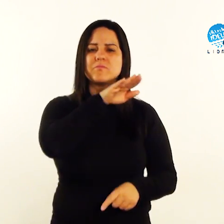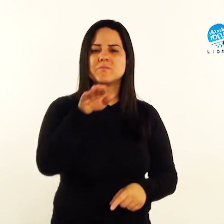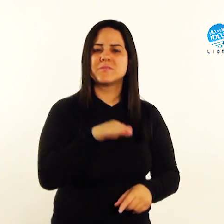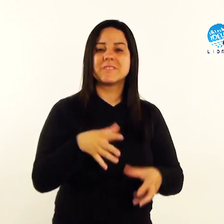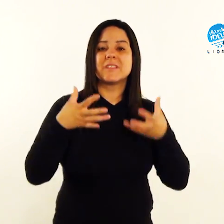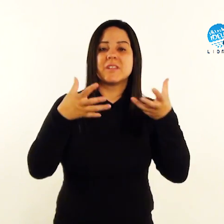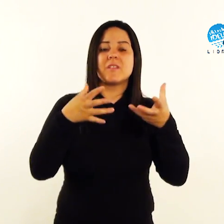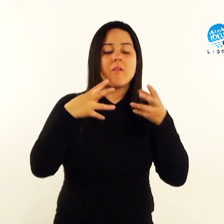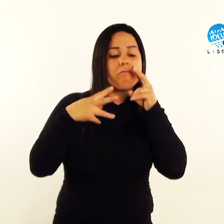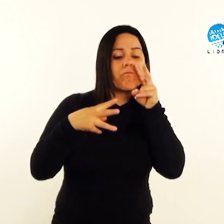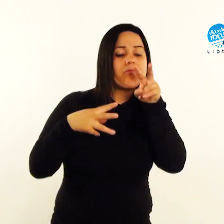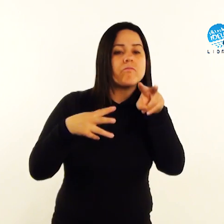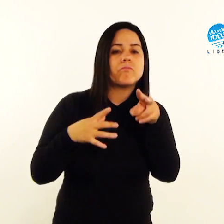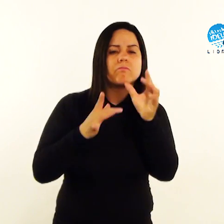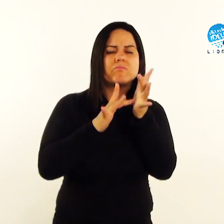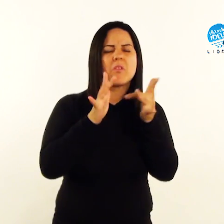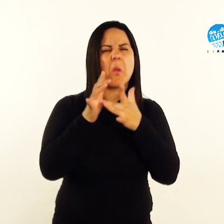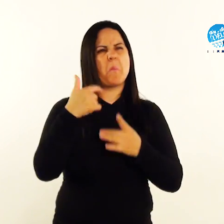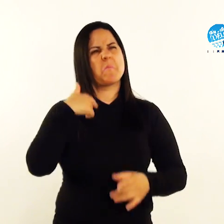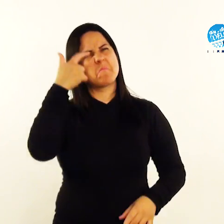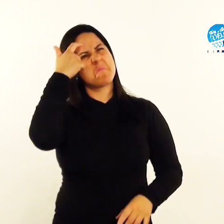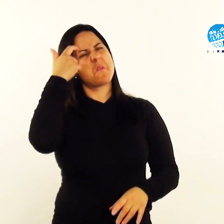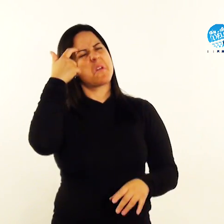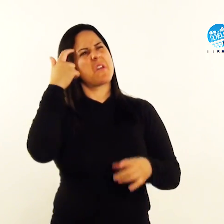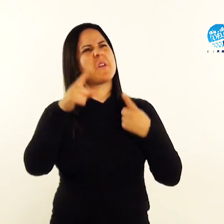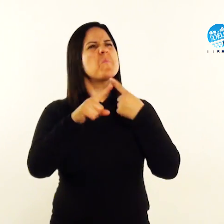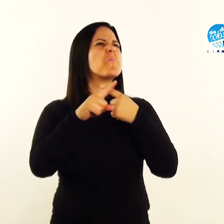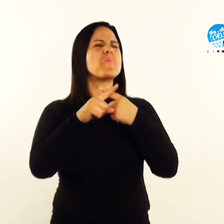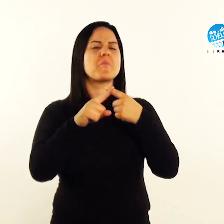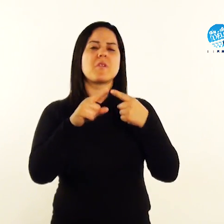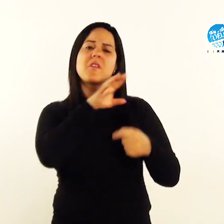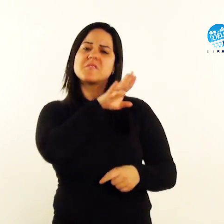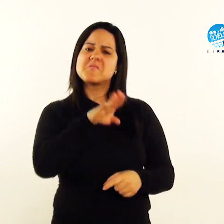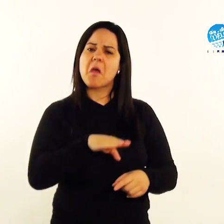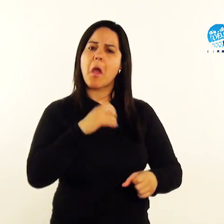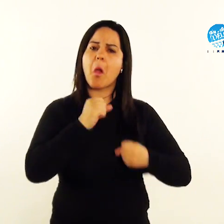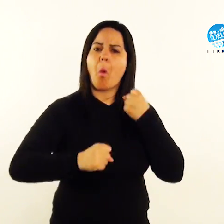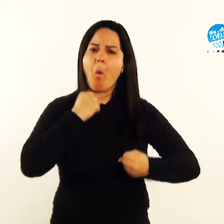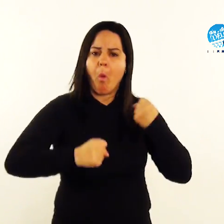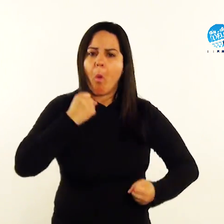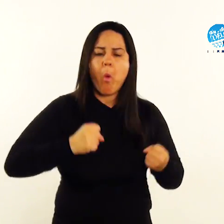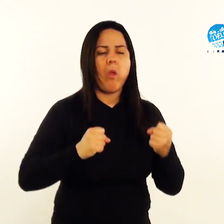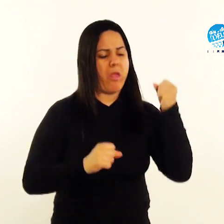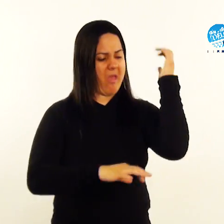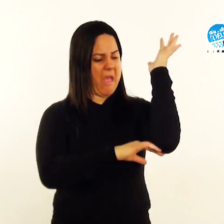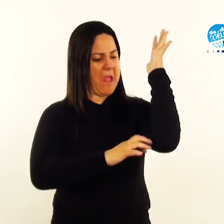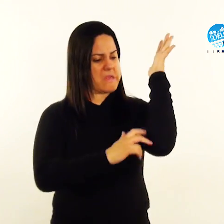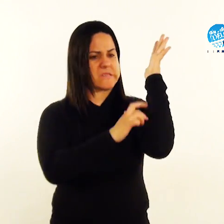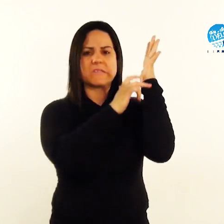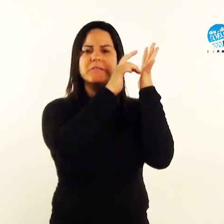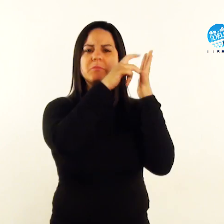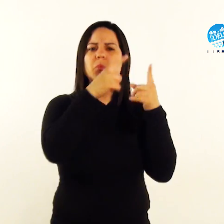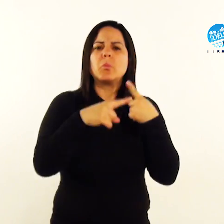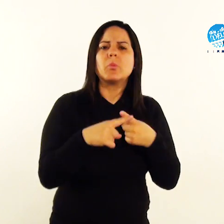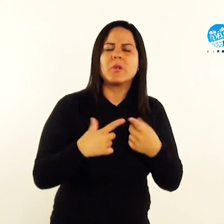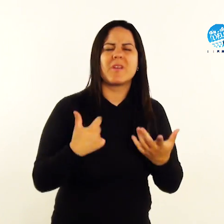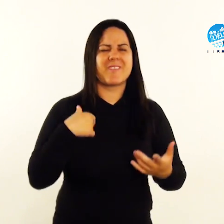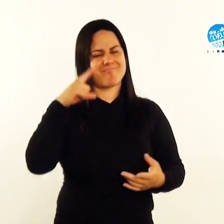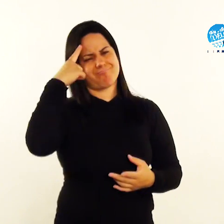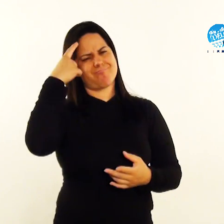Zaqueu queria ver Jesus. Eu fiquei pensando, mas por que Zaqueu correu? Por que ele subiu na árvore? E me veio aqui algumas